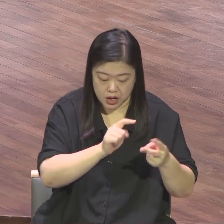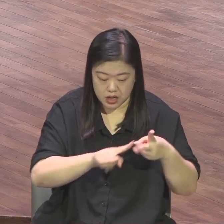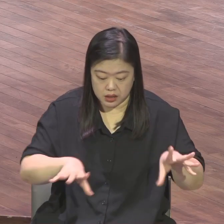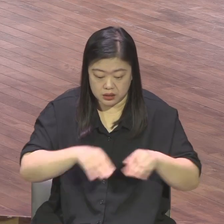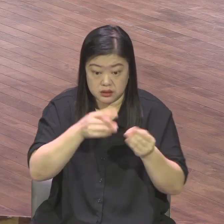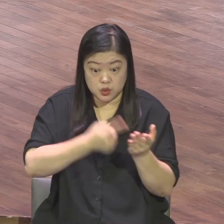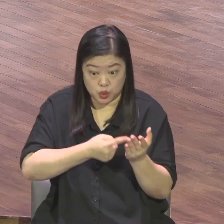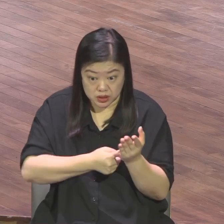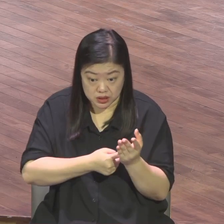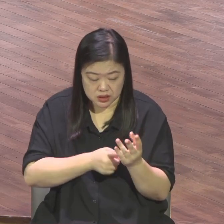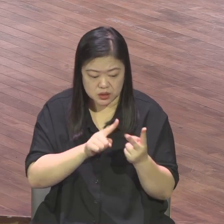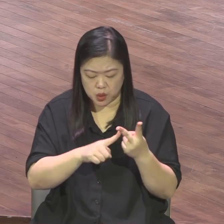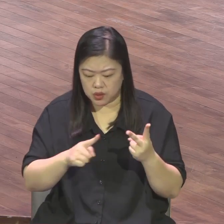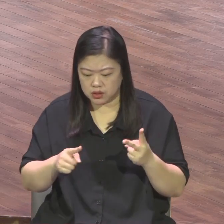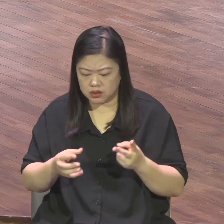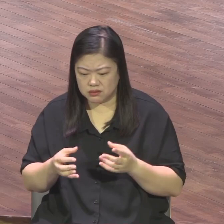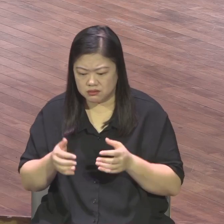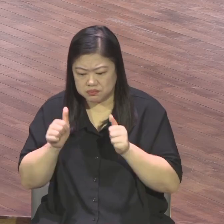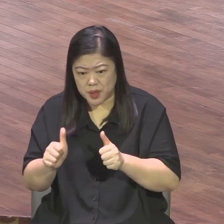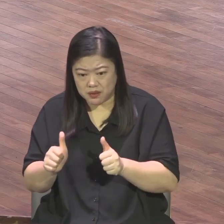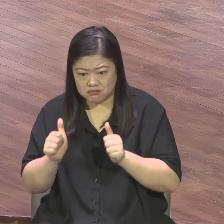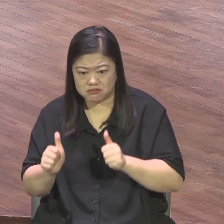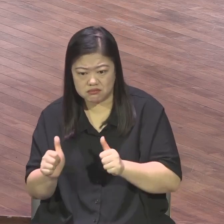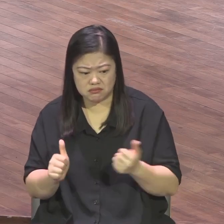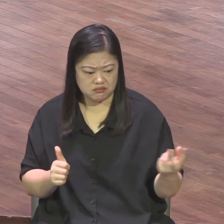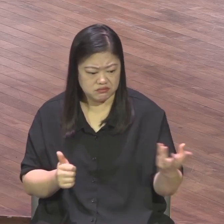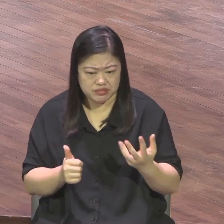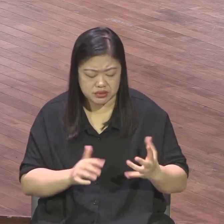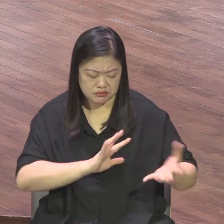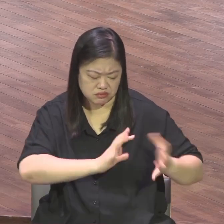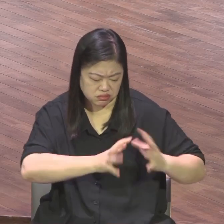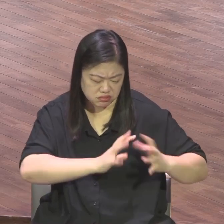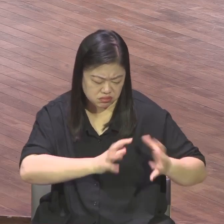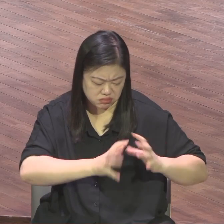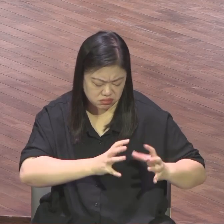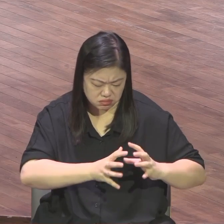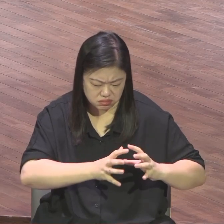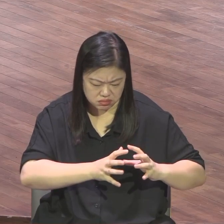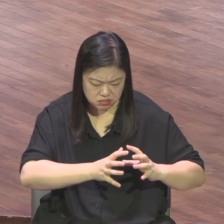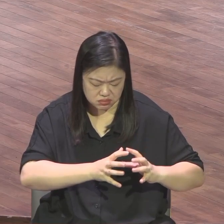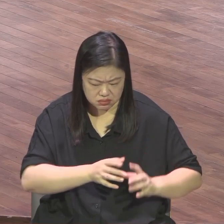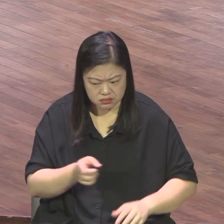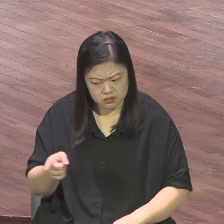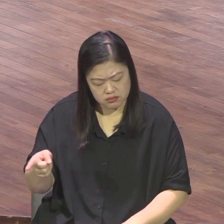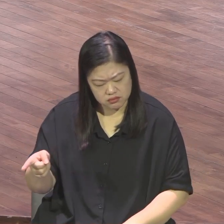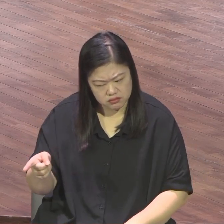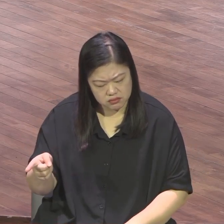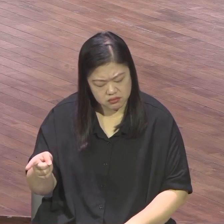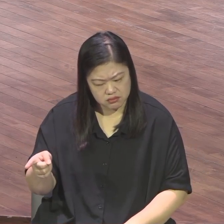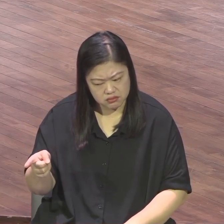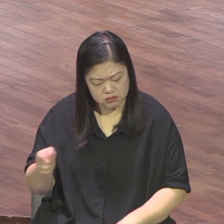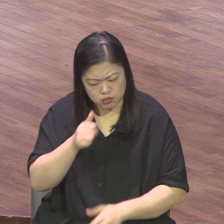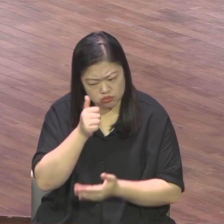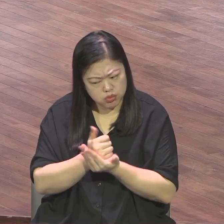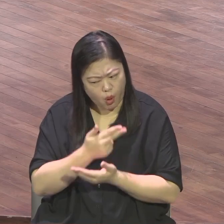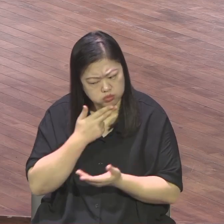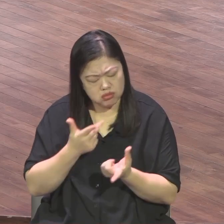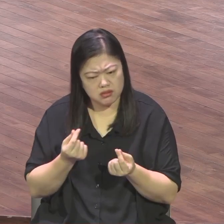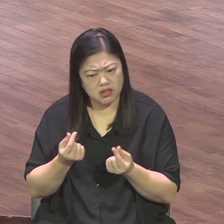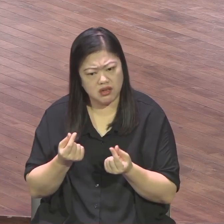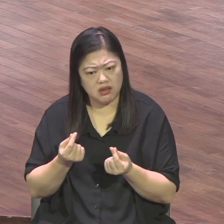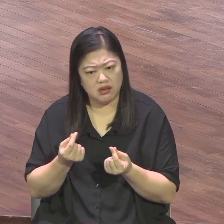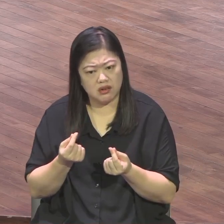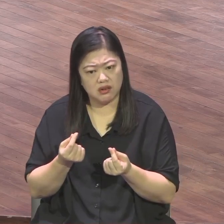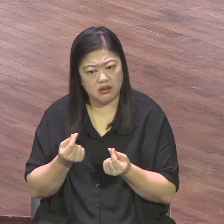바울이 로마 황제 가이사에게 상소하지 않았다면 풀어줄 수 있다. 지금 이 자리에서 바울 다